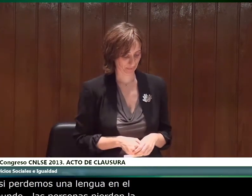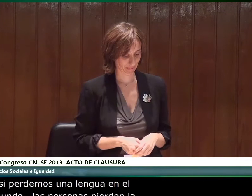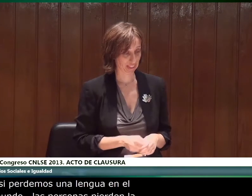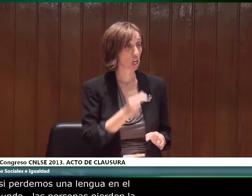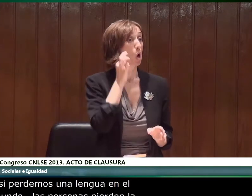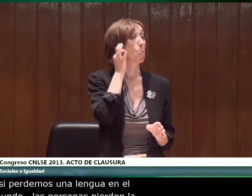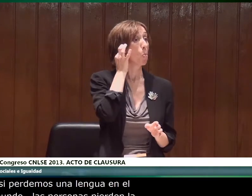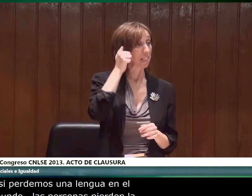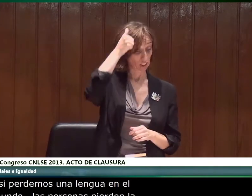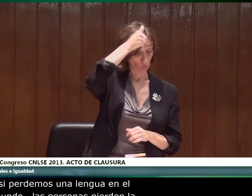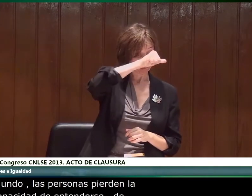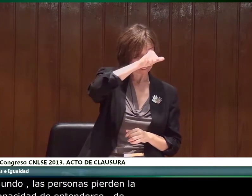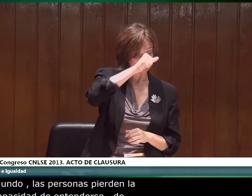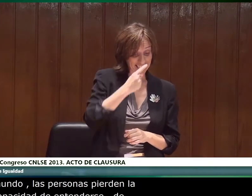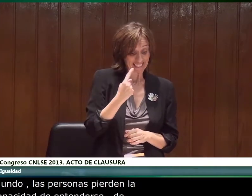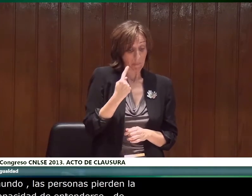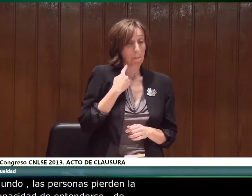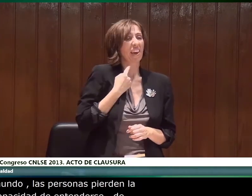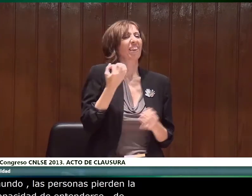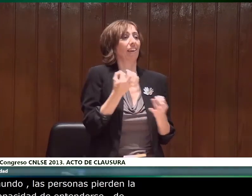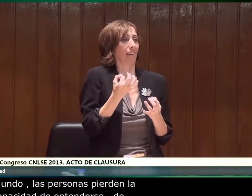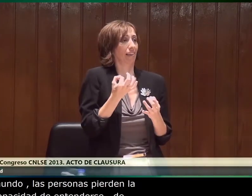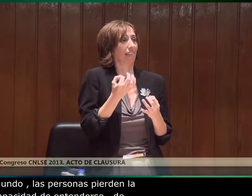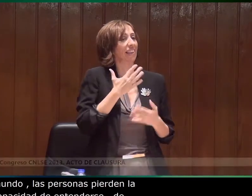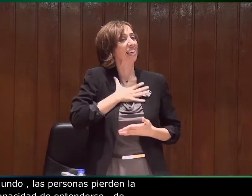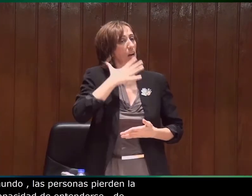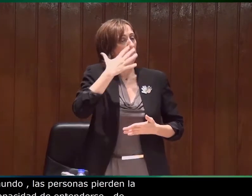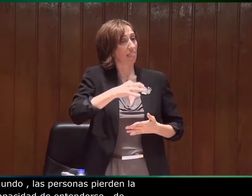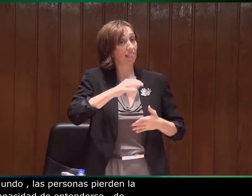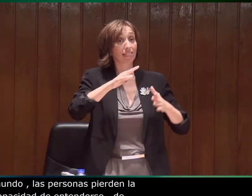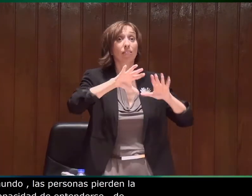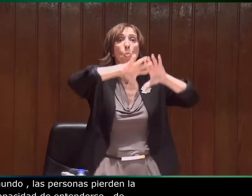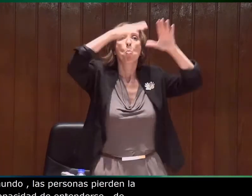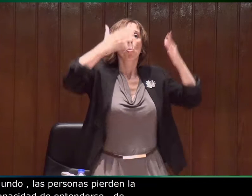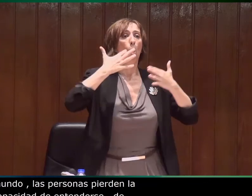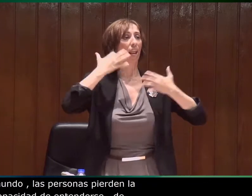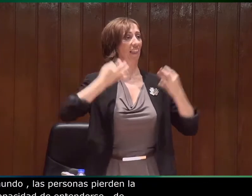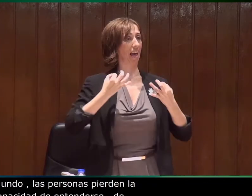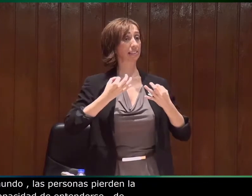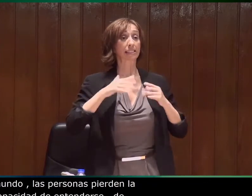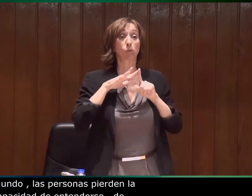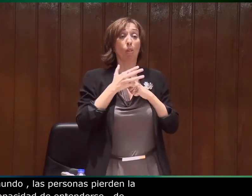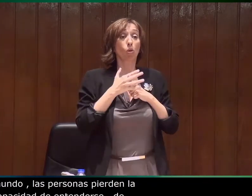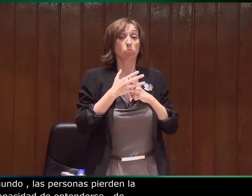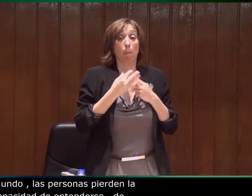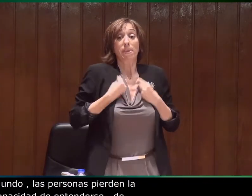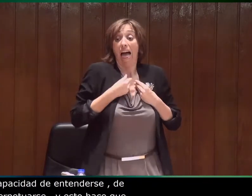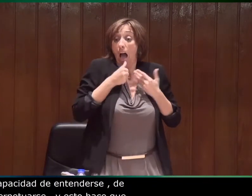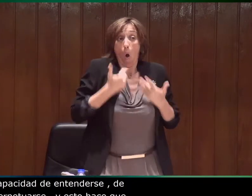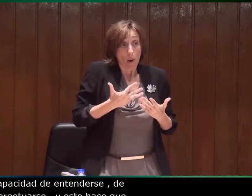hace que retrocedamos los hombres y mujeres pierden esa capacidad de sentirse